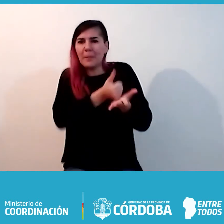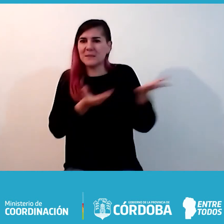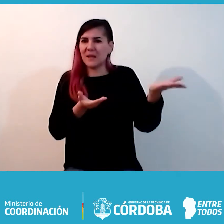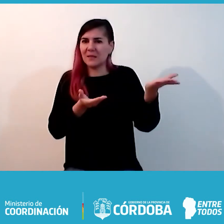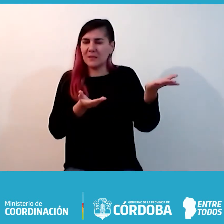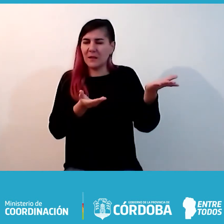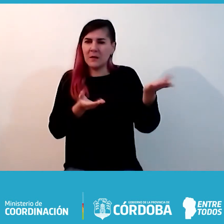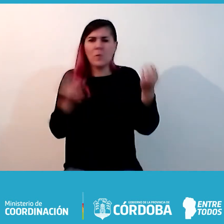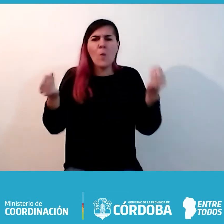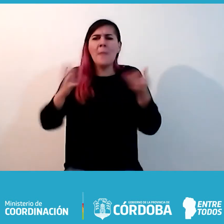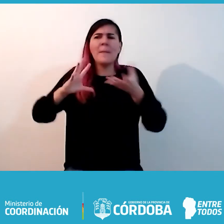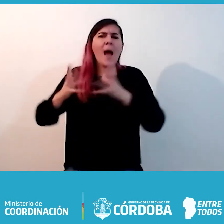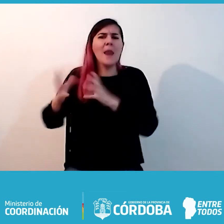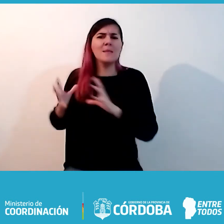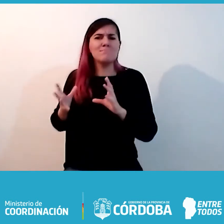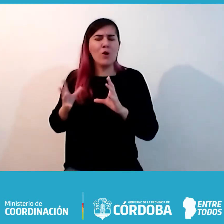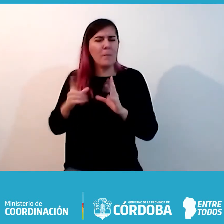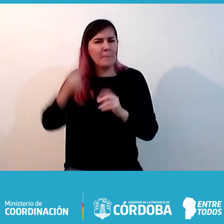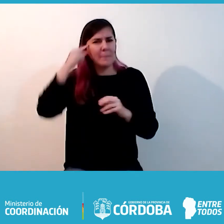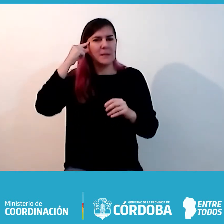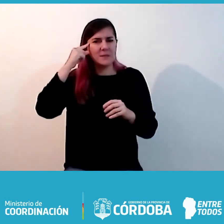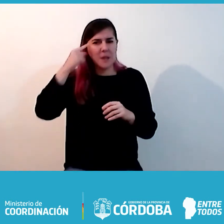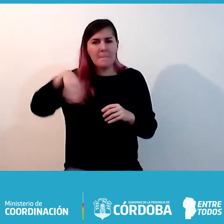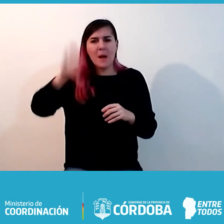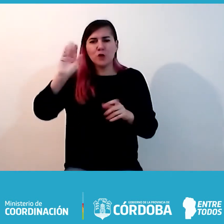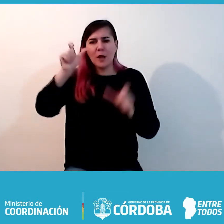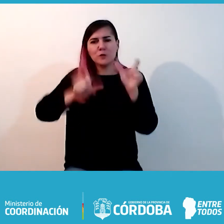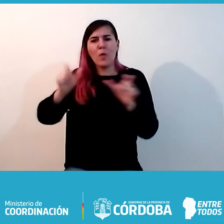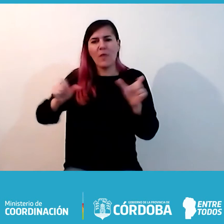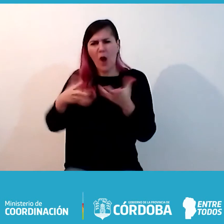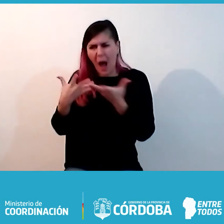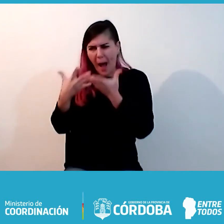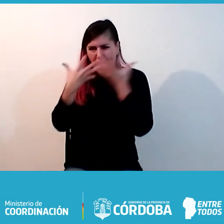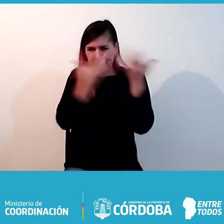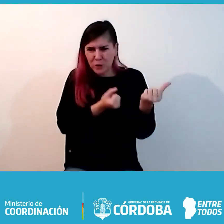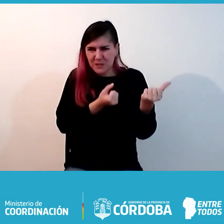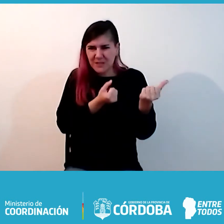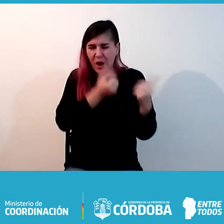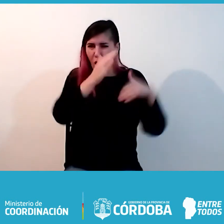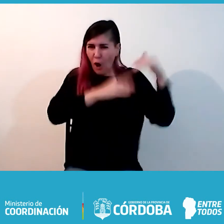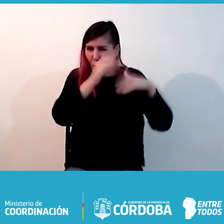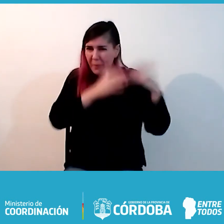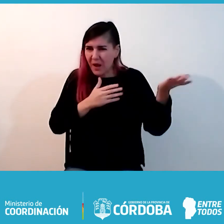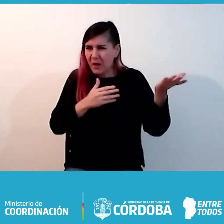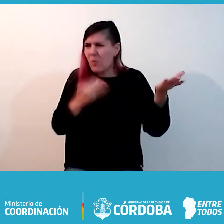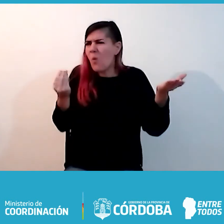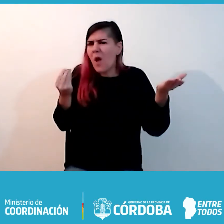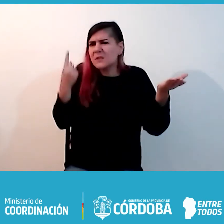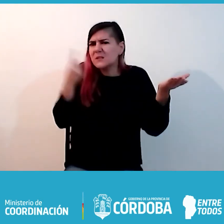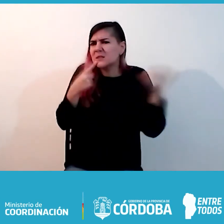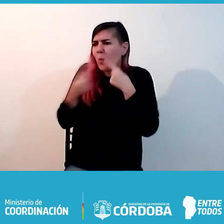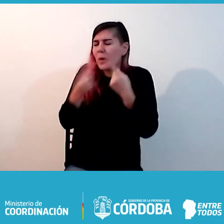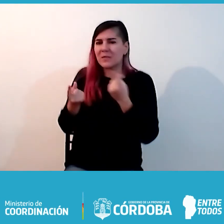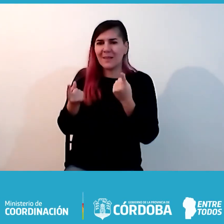los mecanismos que implementó para considerar que la mayoría de los ciudadanos apoyen la obra, por lo que solicita se atiendan las necesidades esenciales